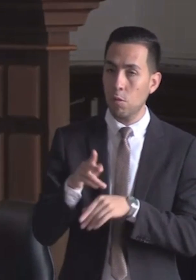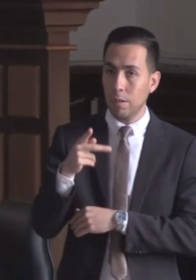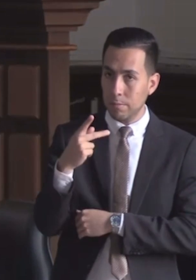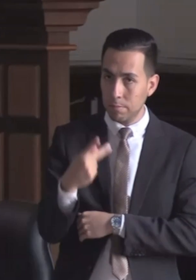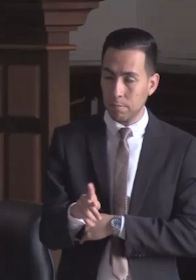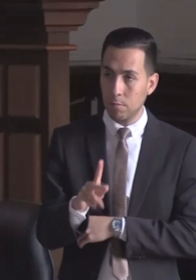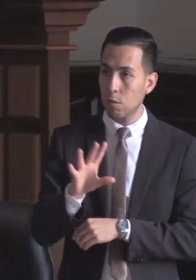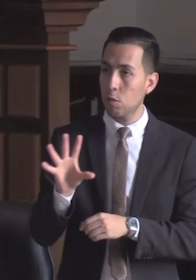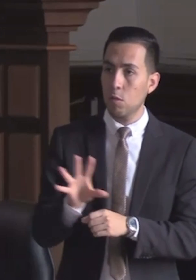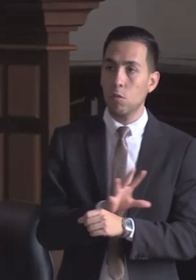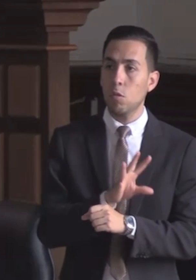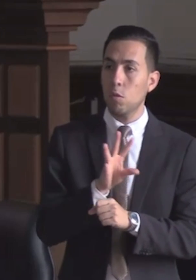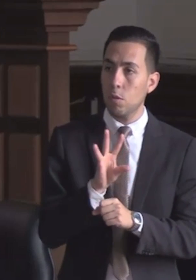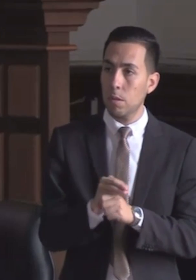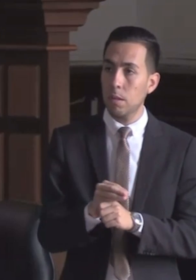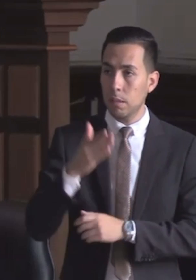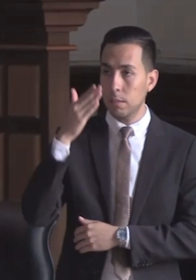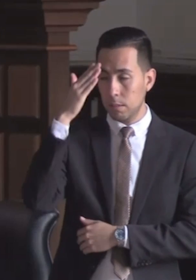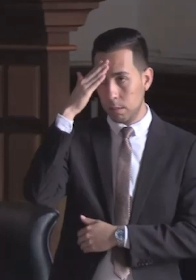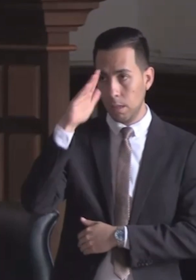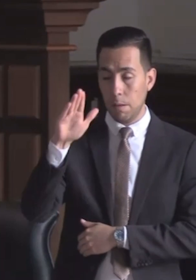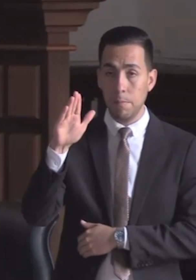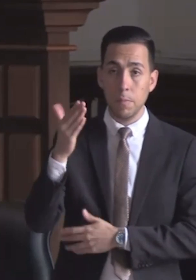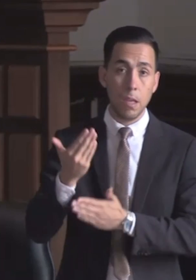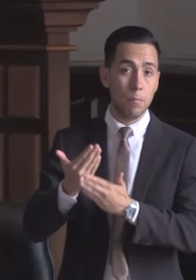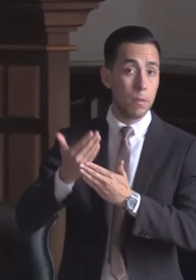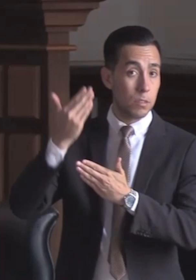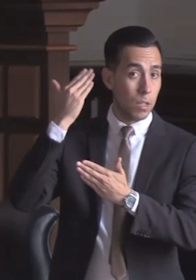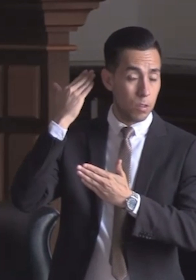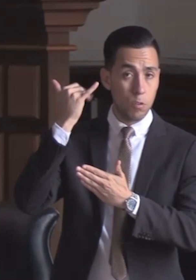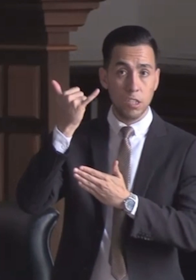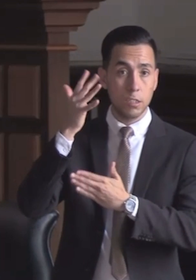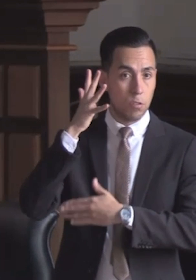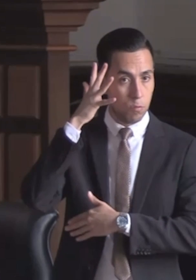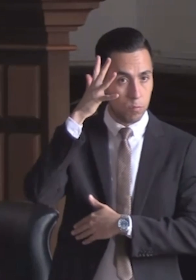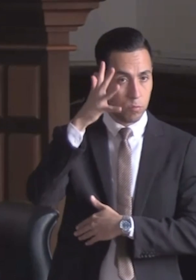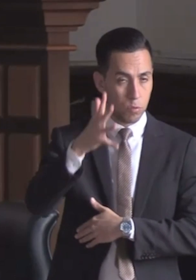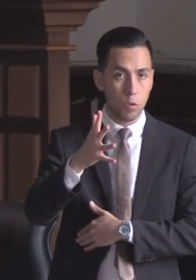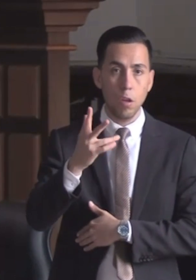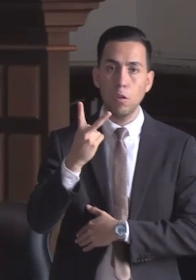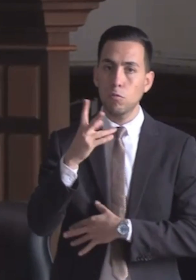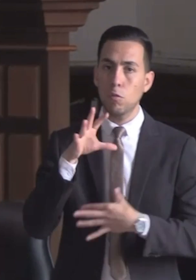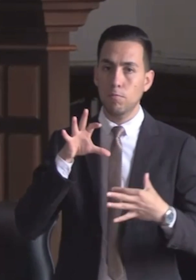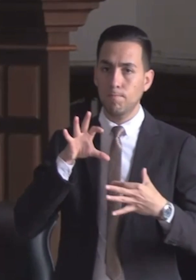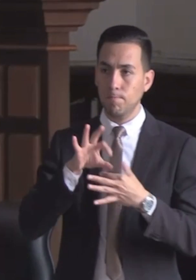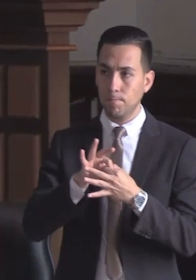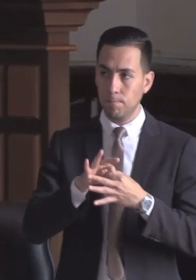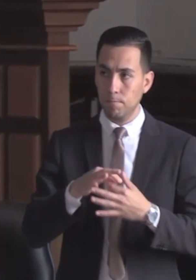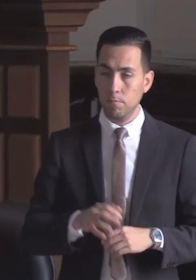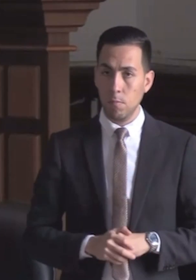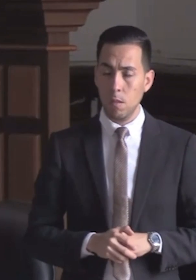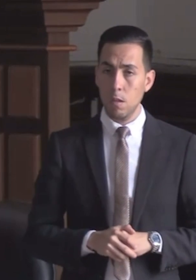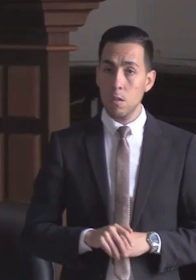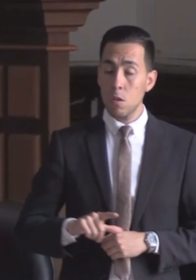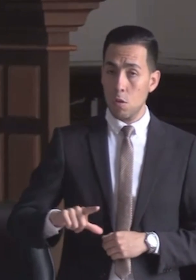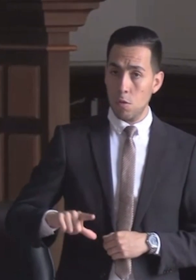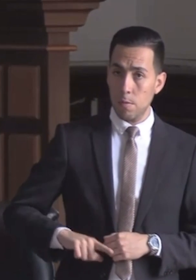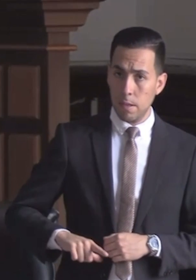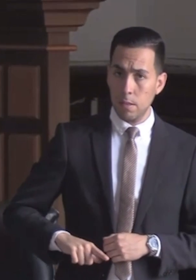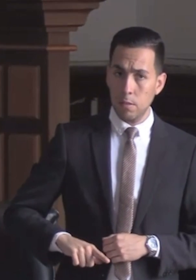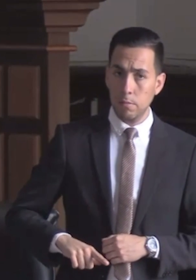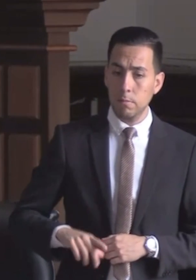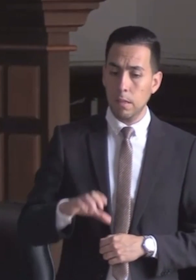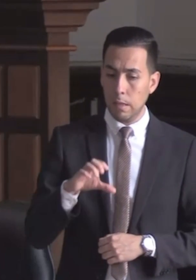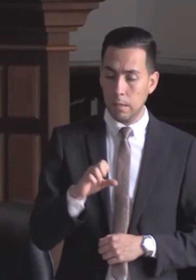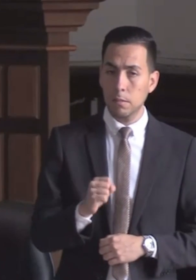un entorno en el que el pasado y el futuro se entrelazan. Nuestro gobierno es un